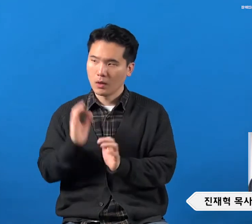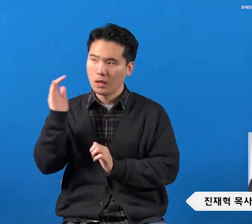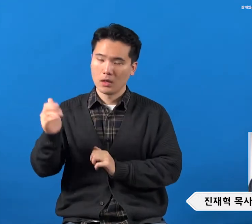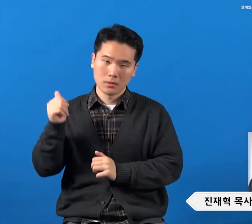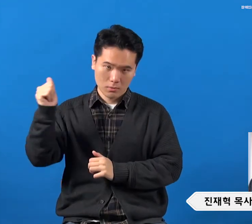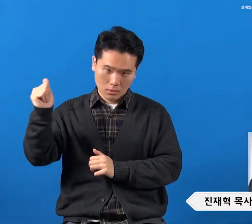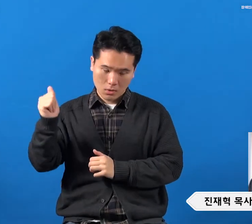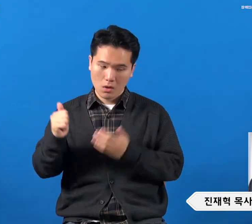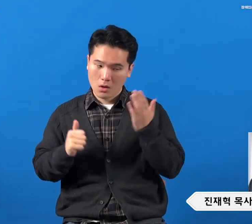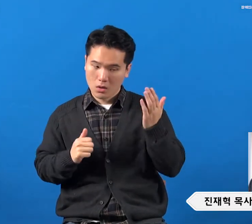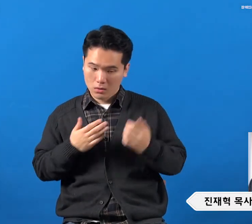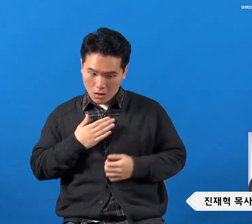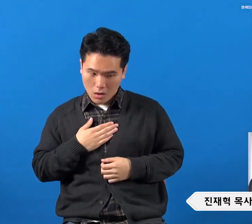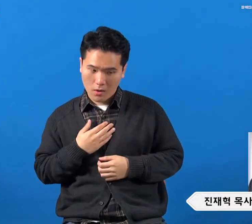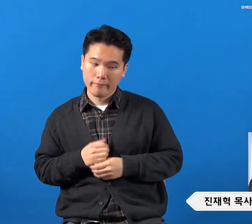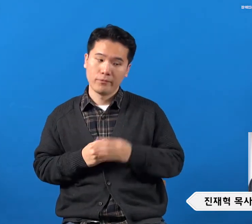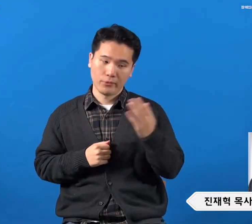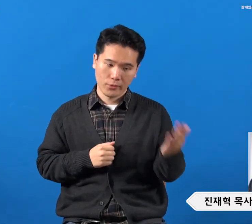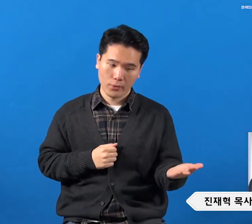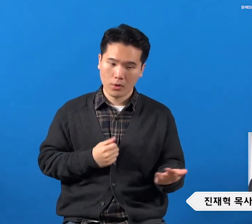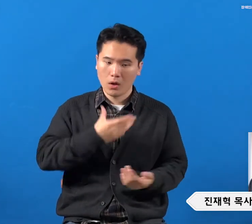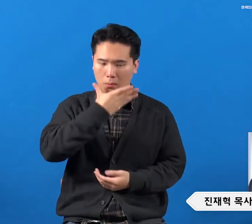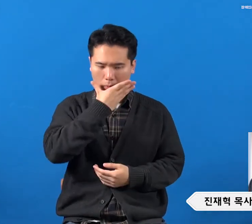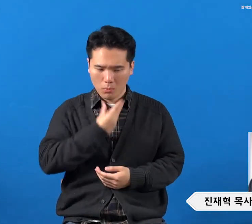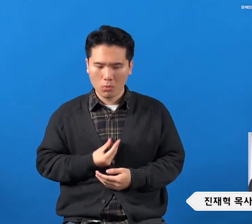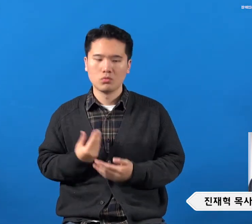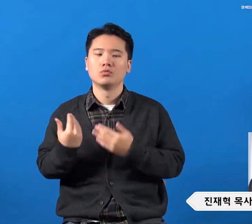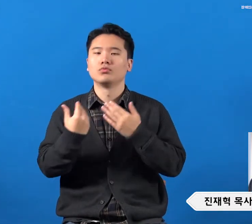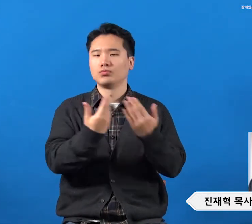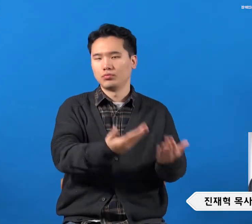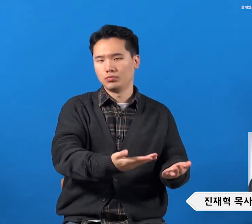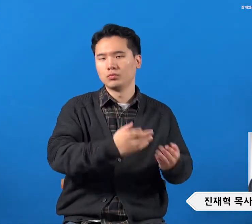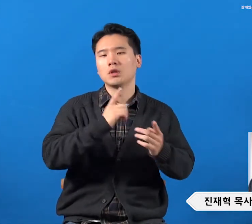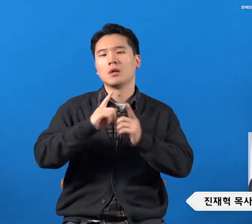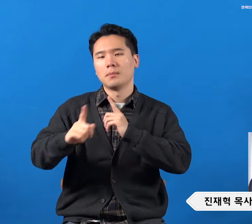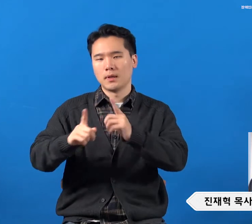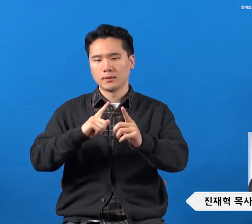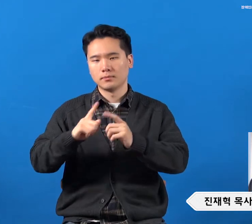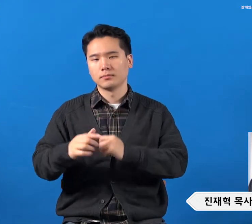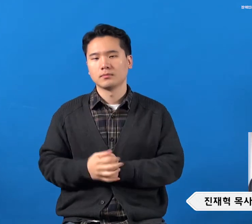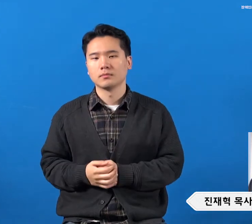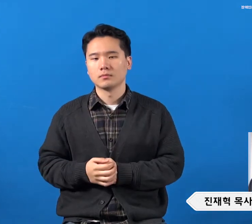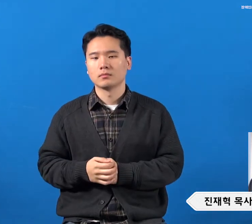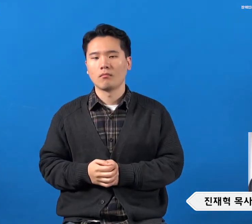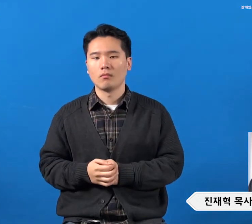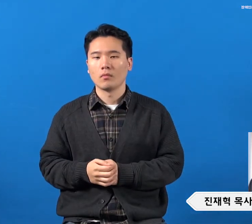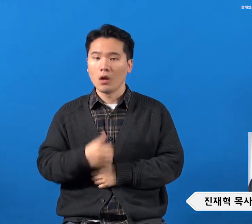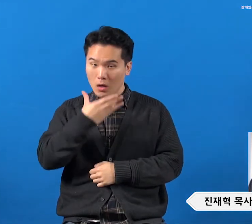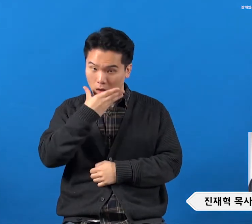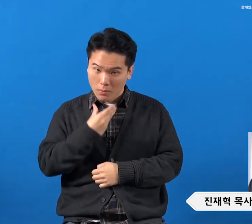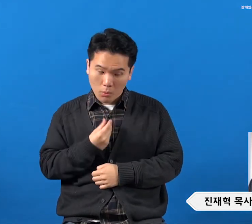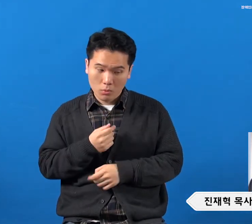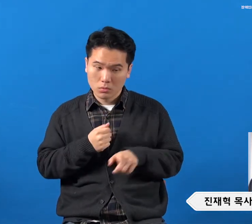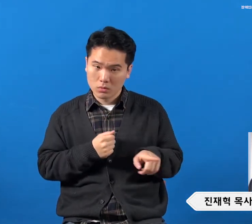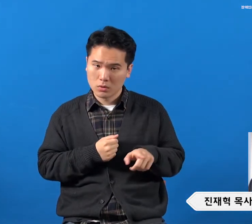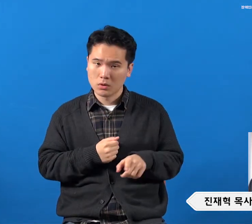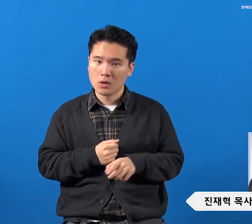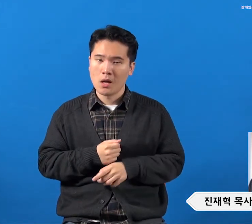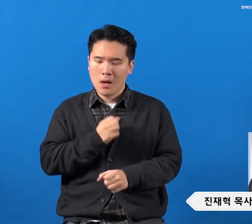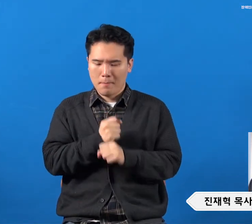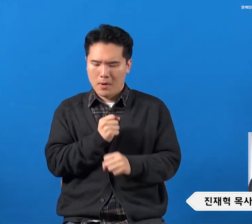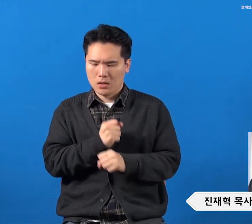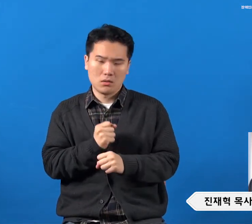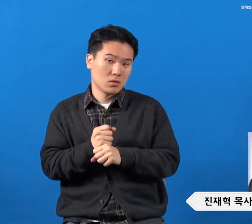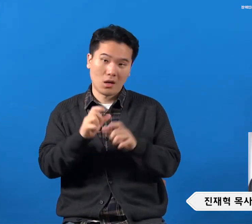하나님께서 내가 내게 복을 주어라고 말씀합니다. 이 복은 만들어진 복이